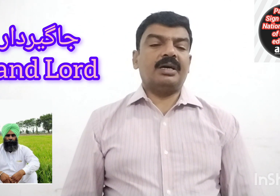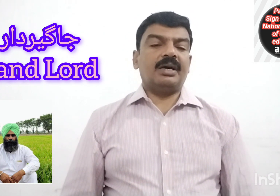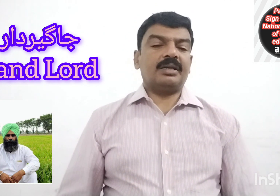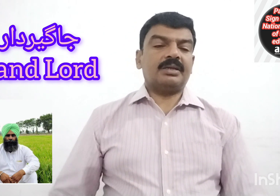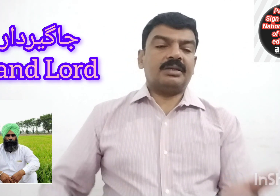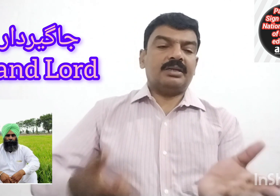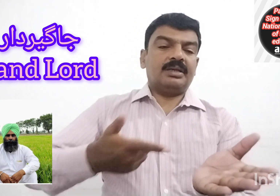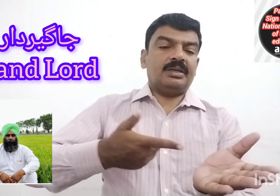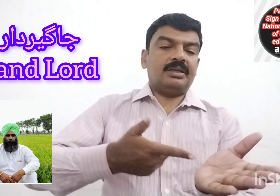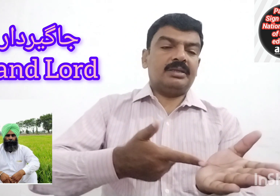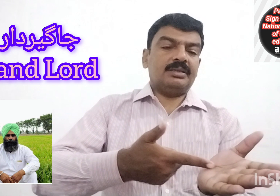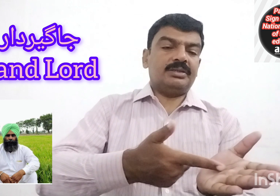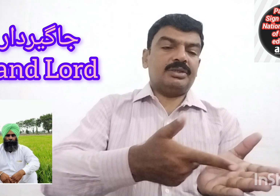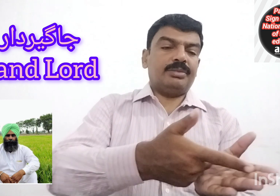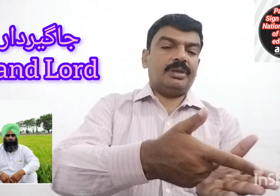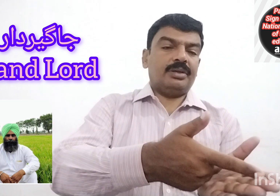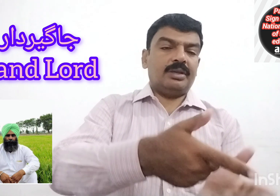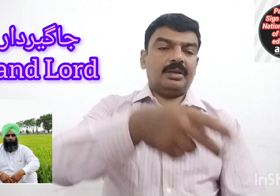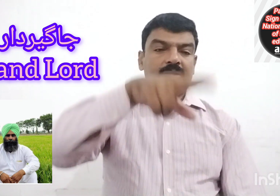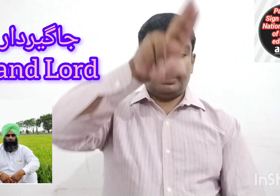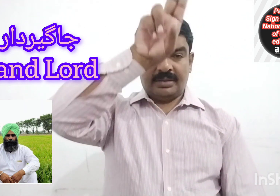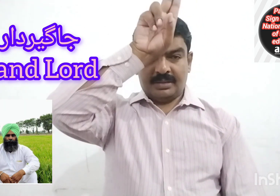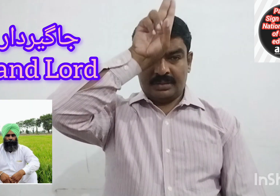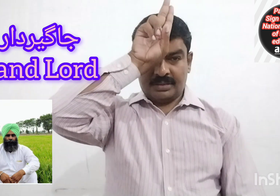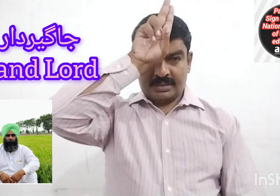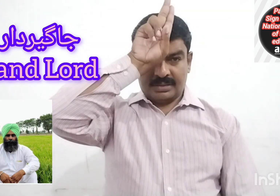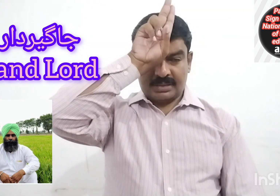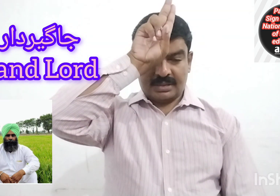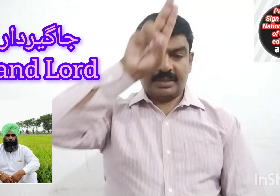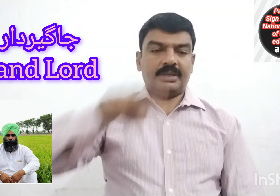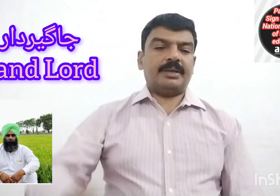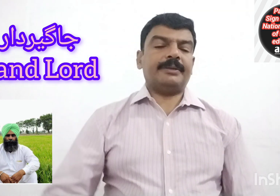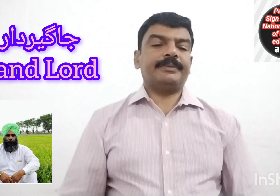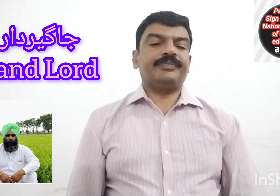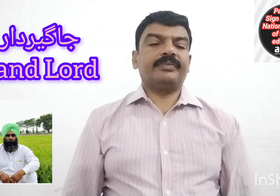जागीरदार, जमीन सरदार।